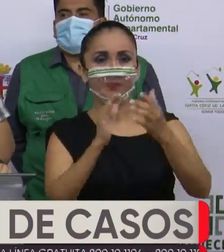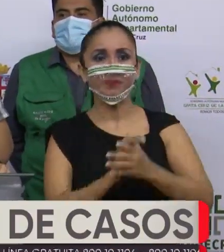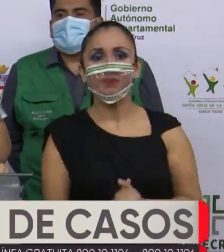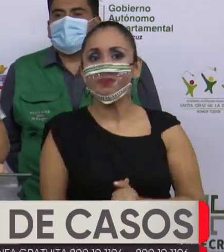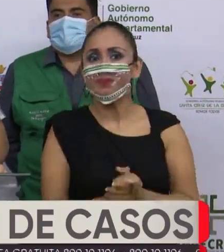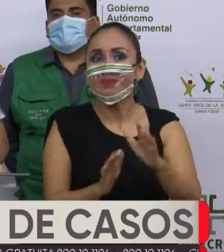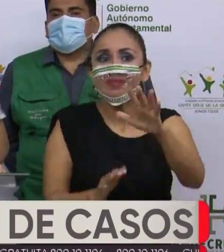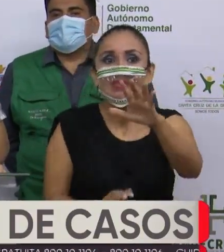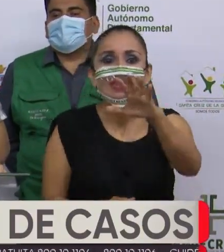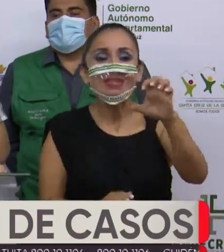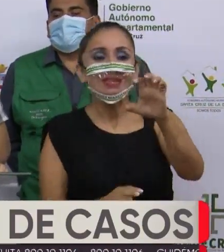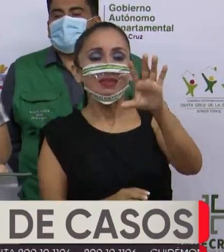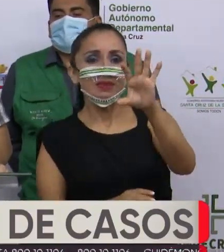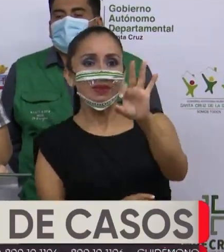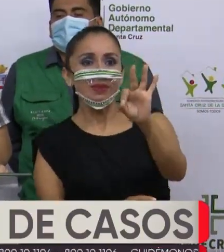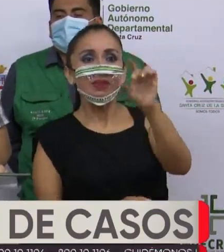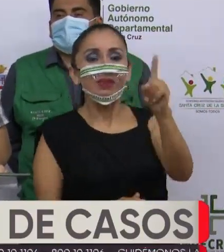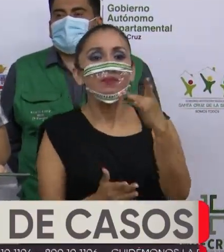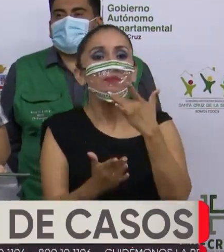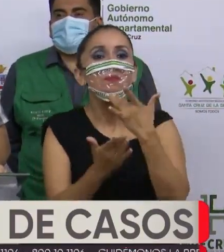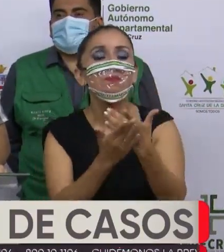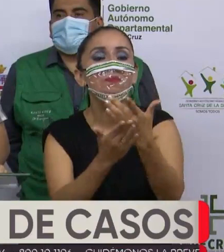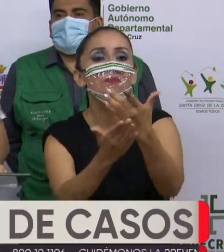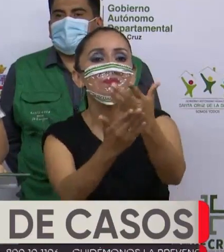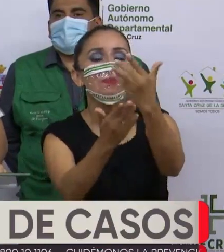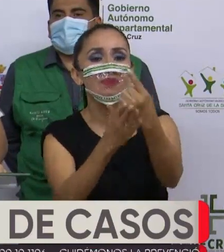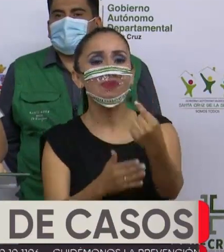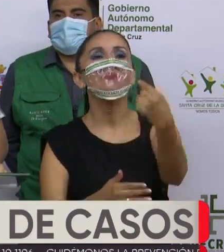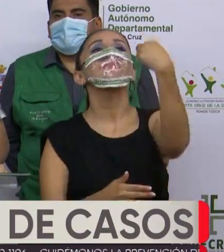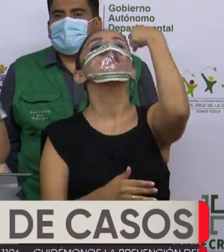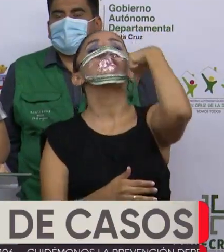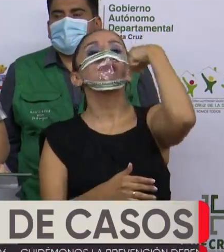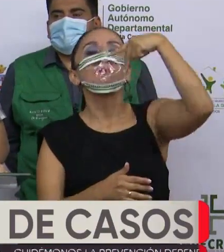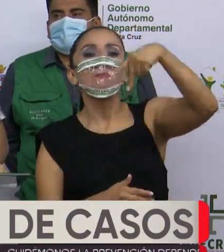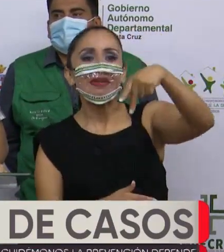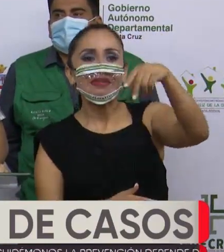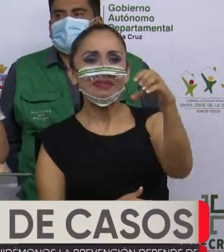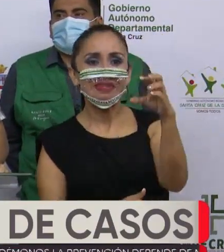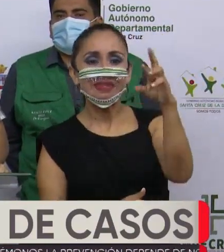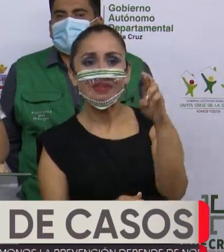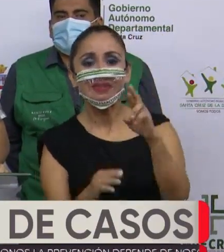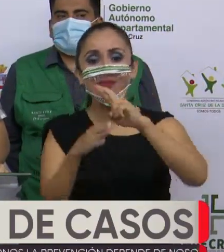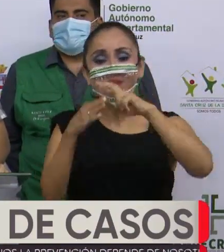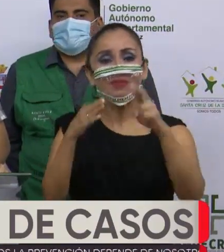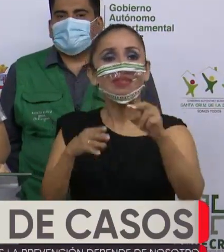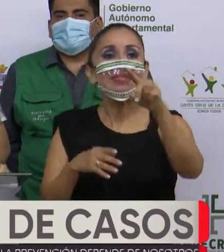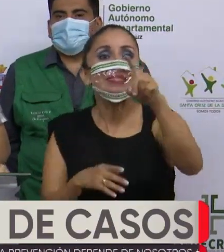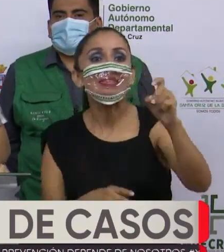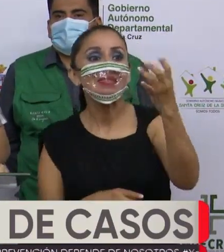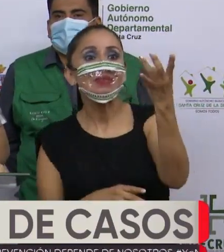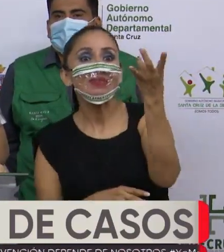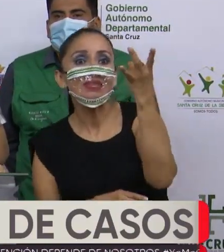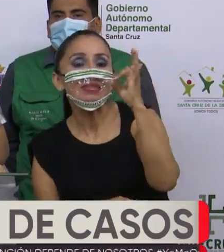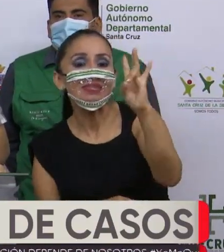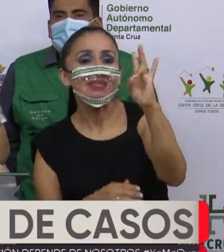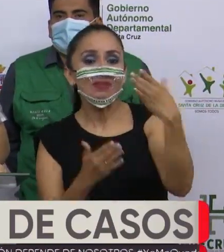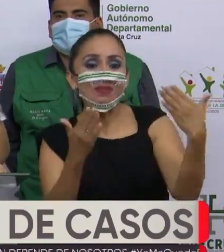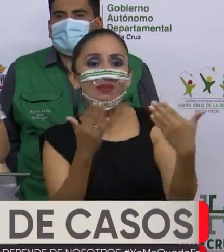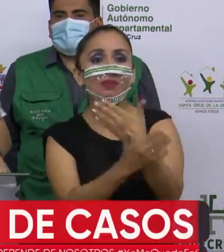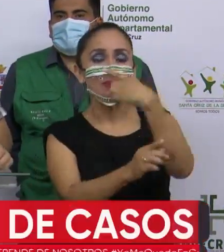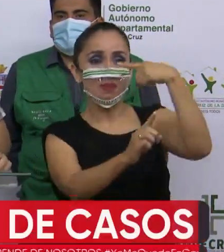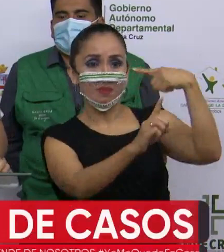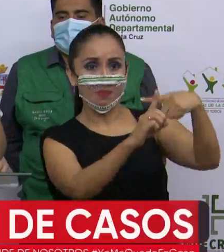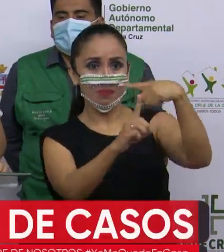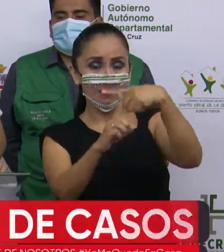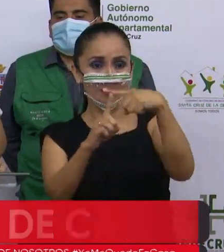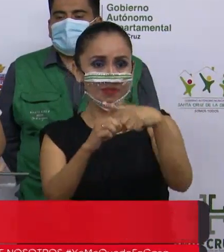De 591 muestras procesadas de PCR, tenemos resultados de 117 pruebas